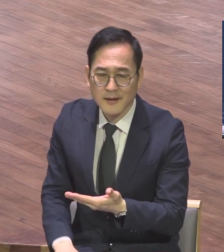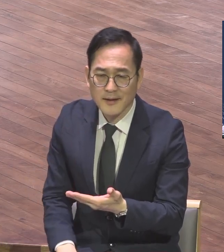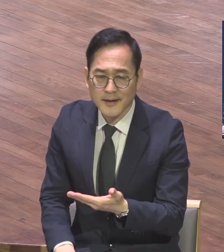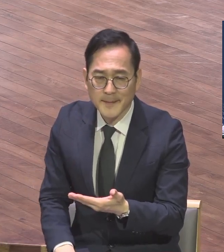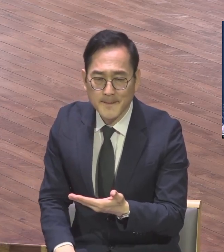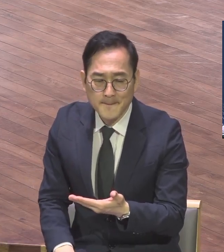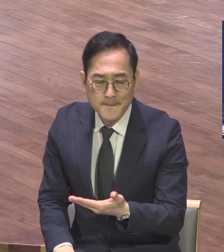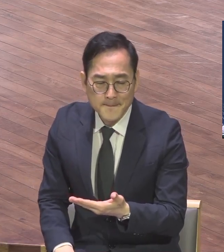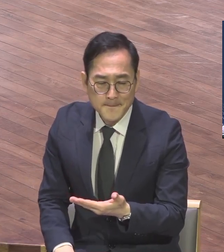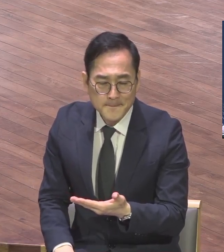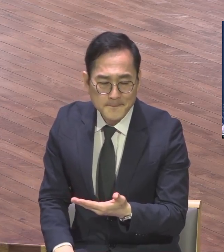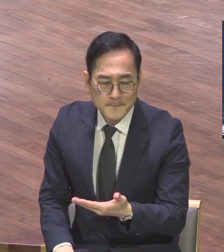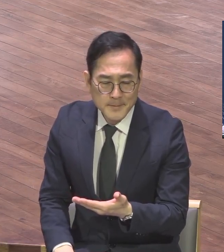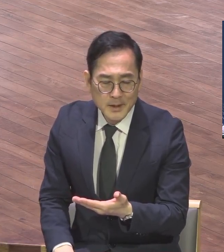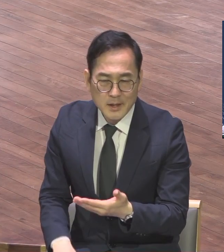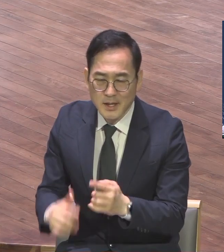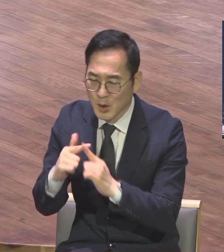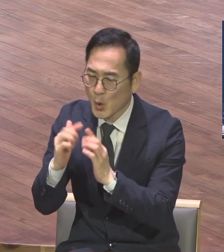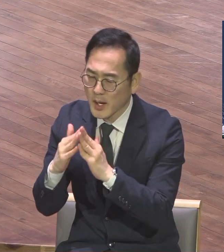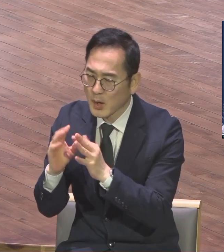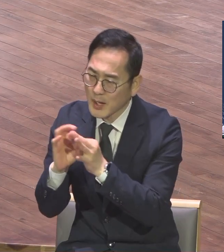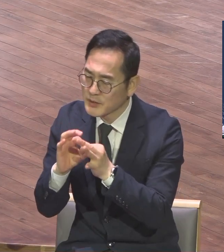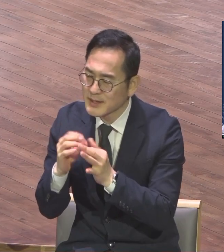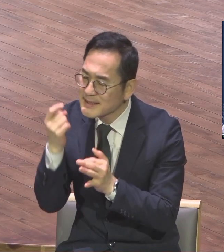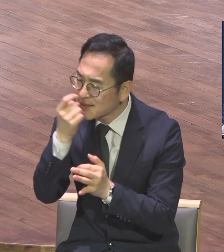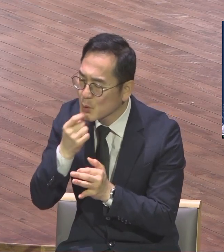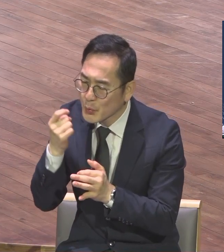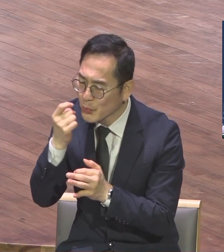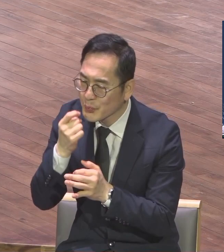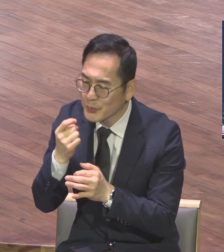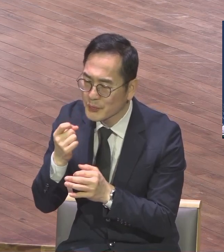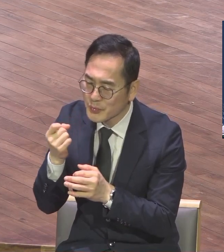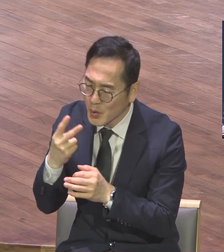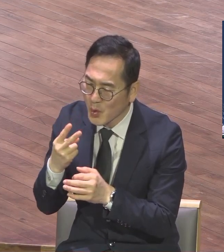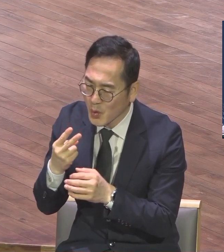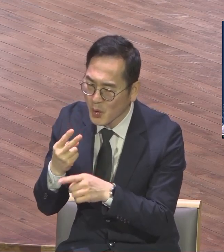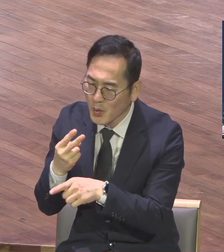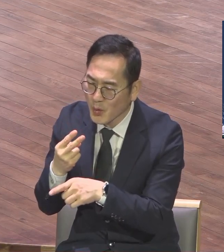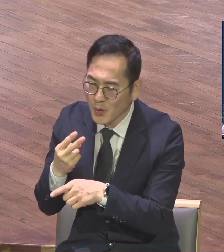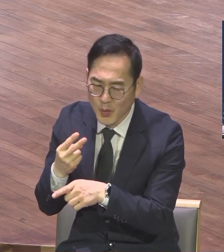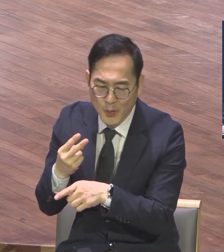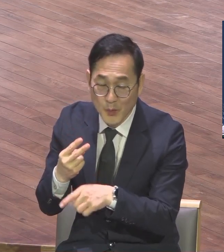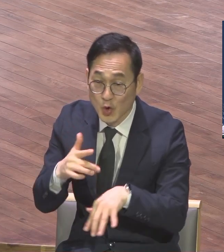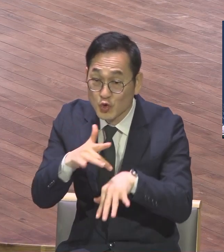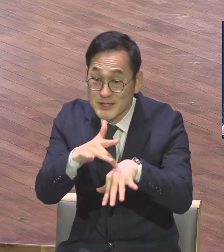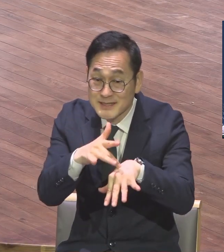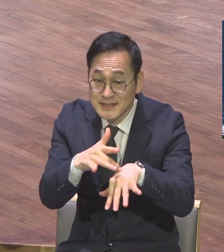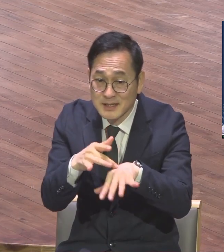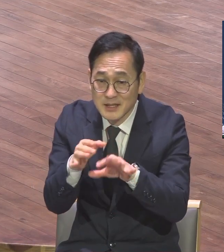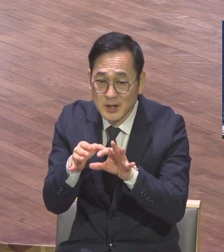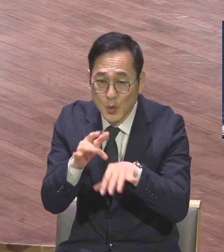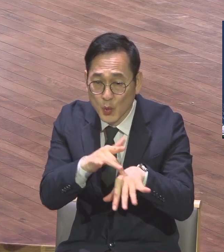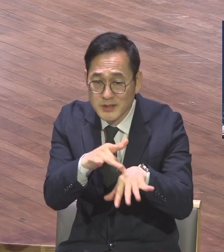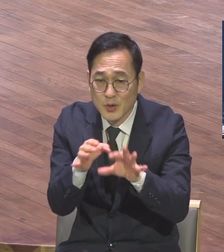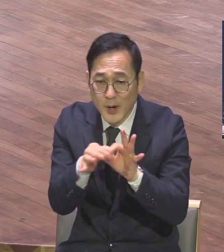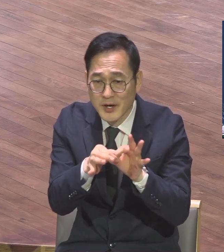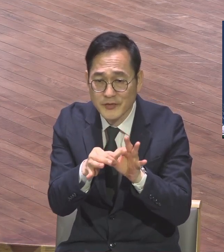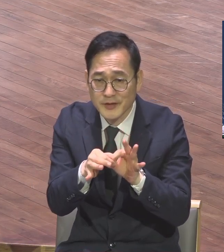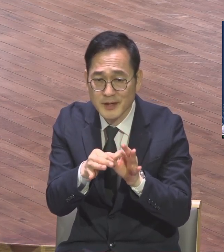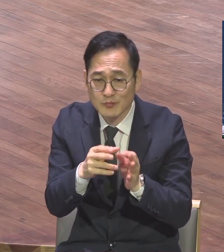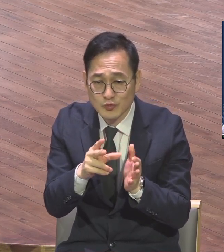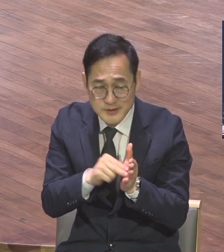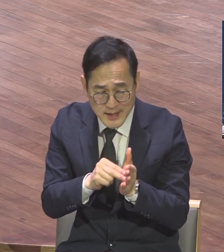문제라든지 교회론 문제라든지 이런 것이 있고 핵심적인 것은 베리아 귀신론을 유